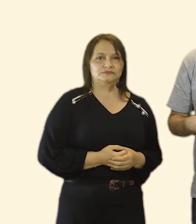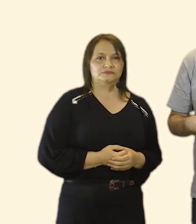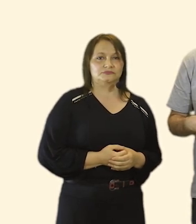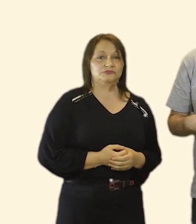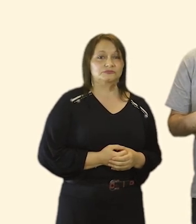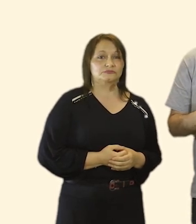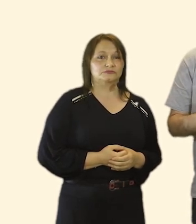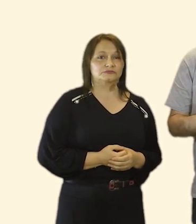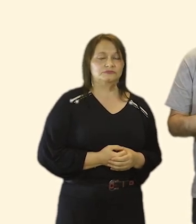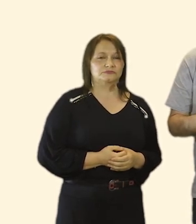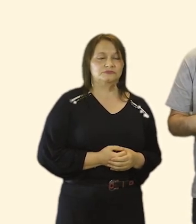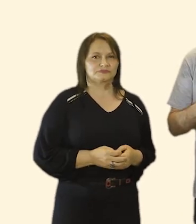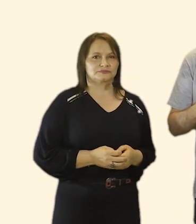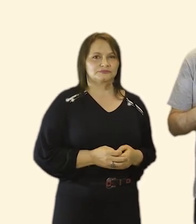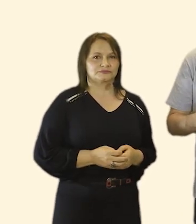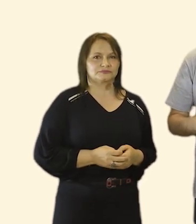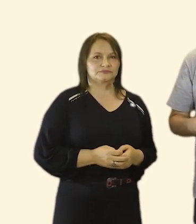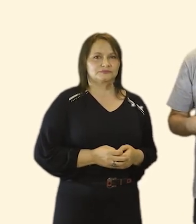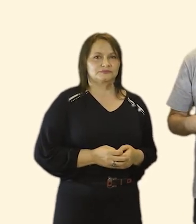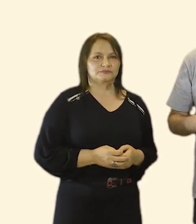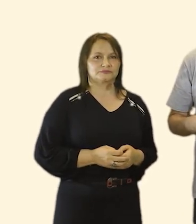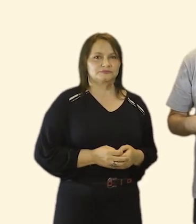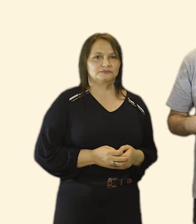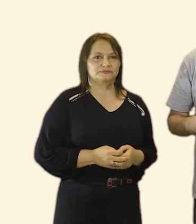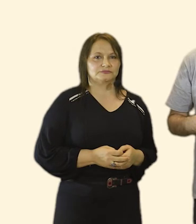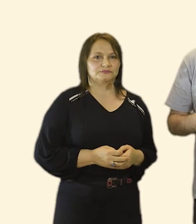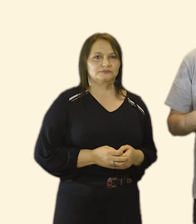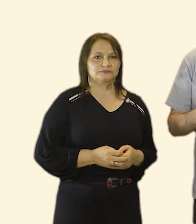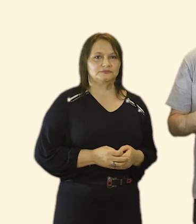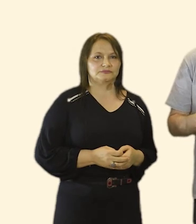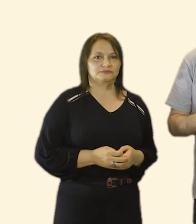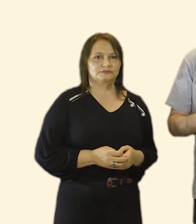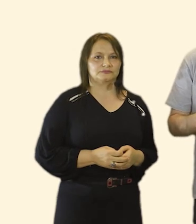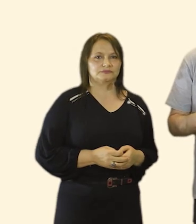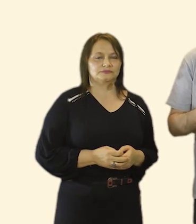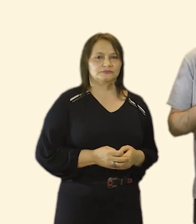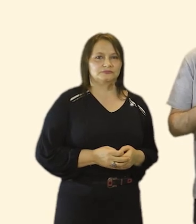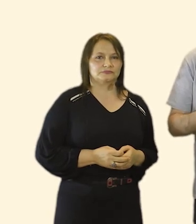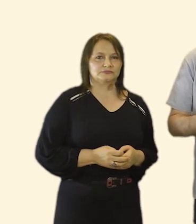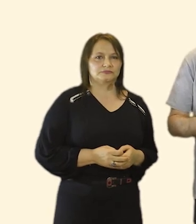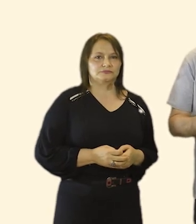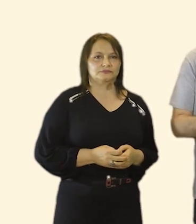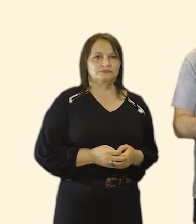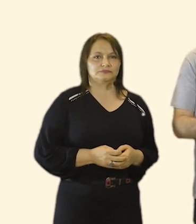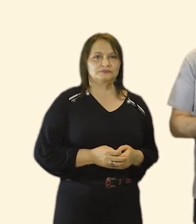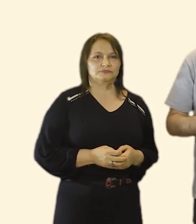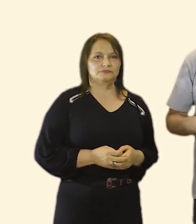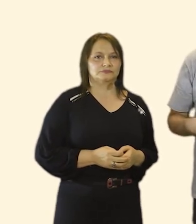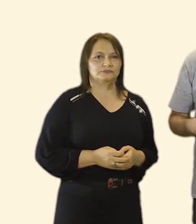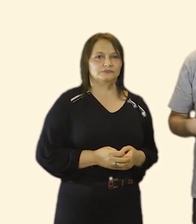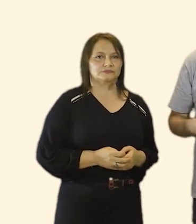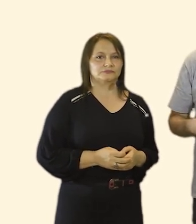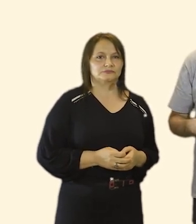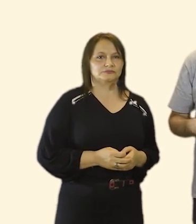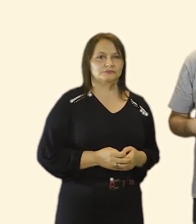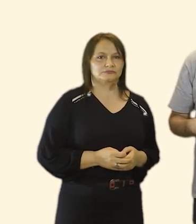Letra B. Totalitarianism is the... Government system.